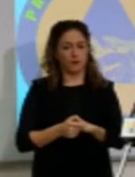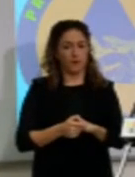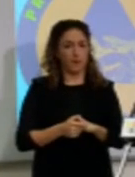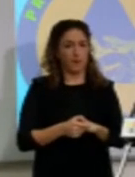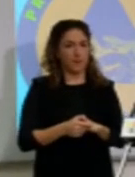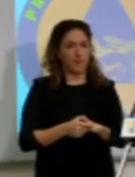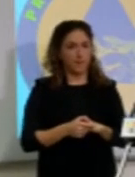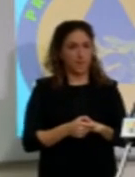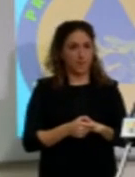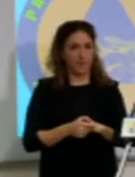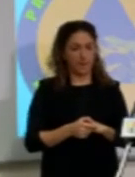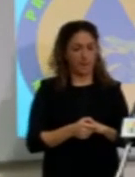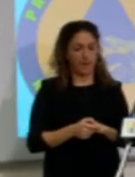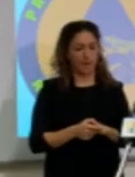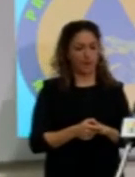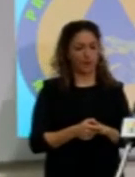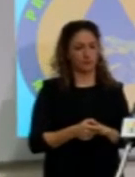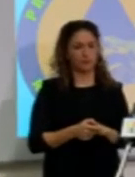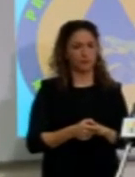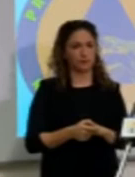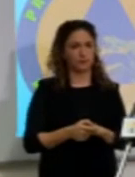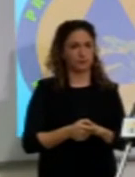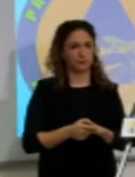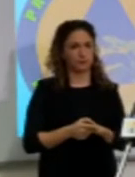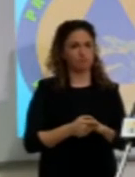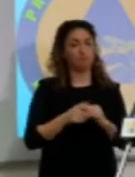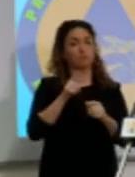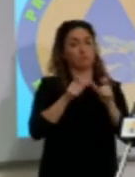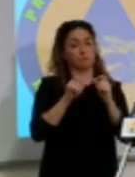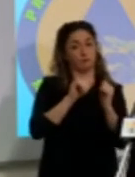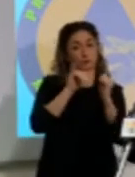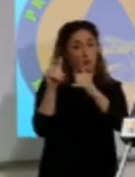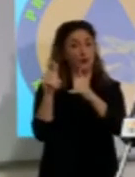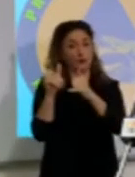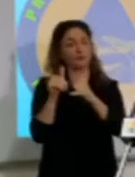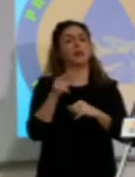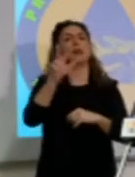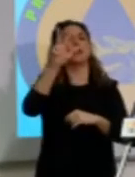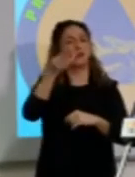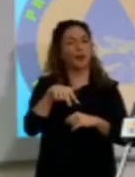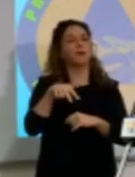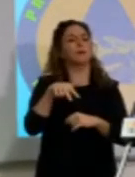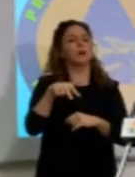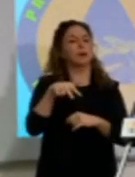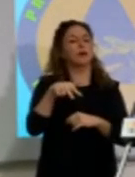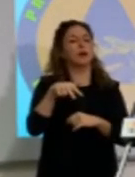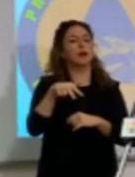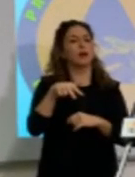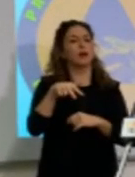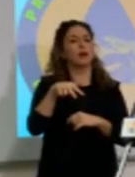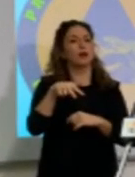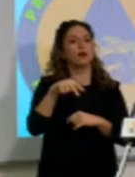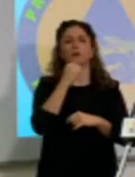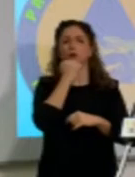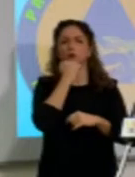positivo ieri le regioni hanno incontrato in videoconferenza il governo per lavorare sul nuovo dpcm che verrà presentato proprio domani i